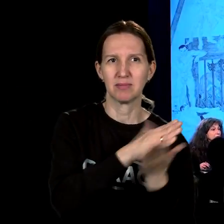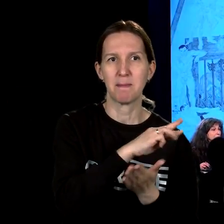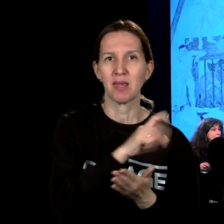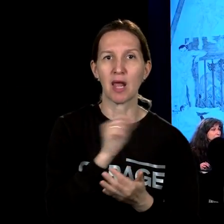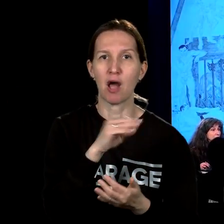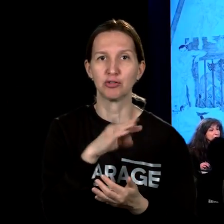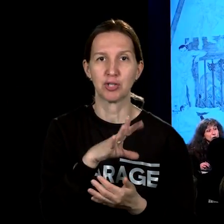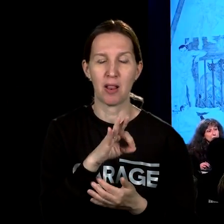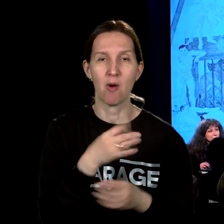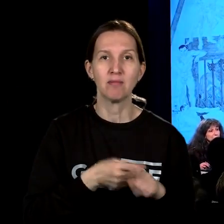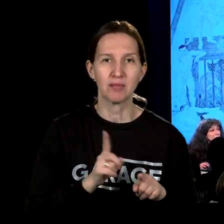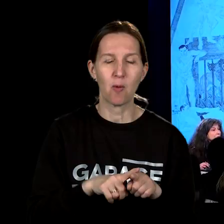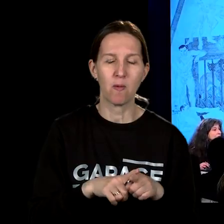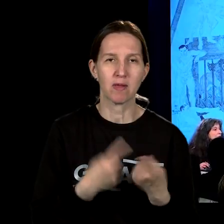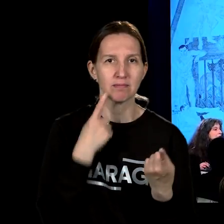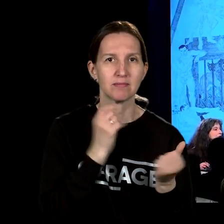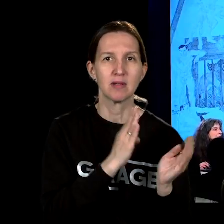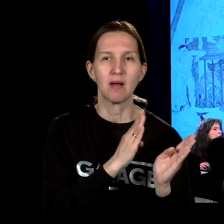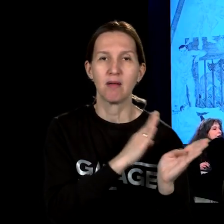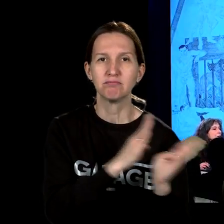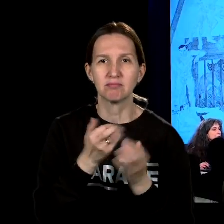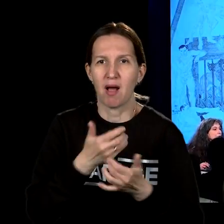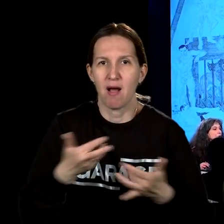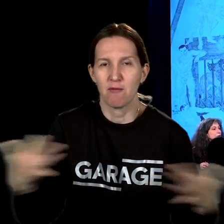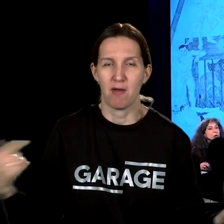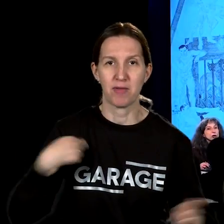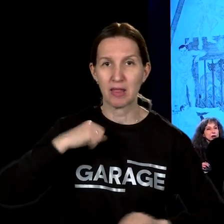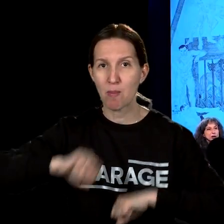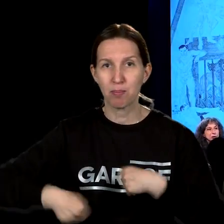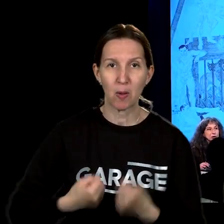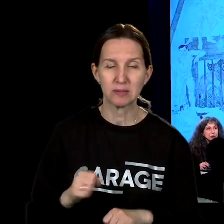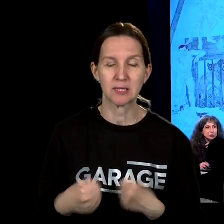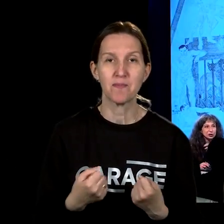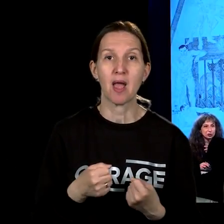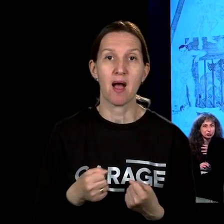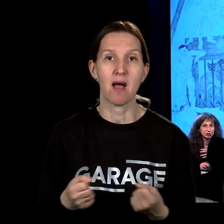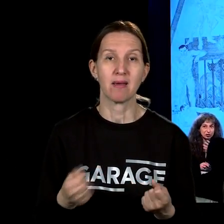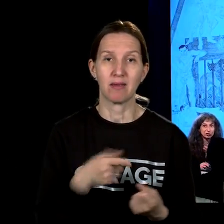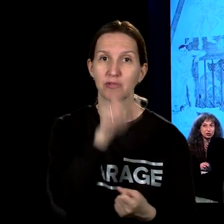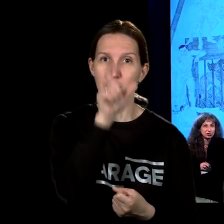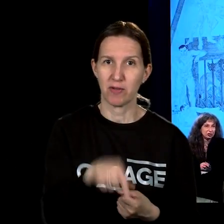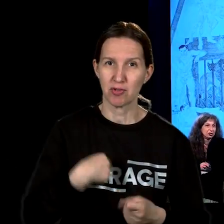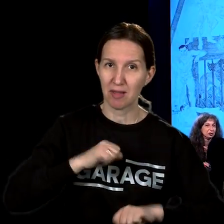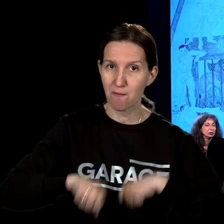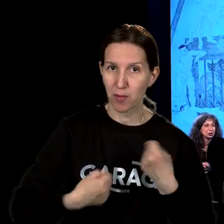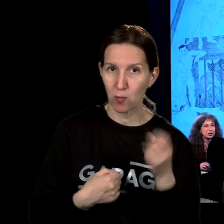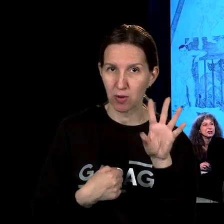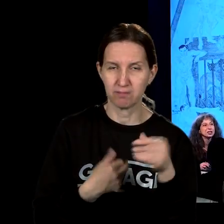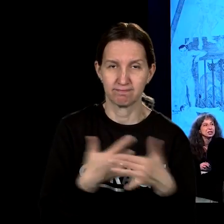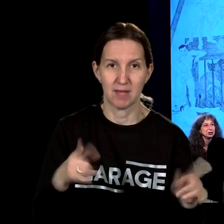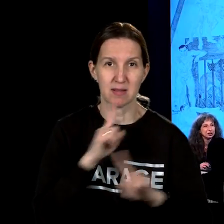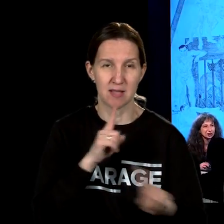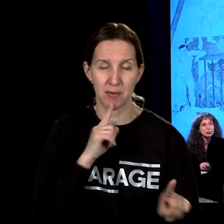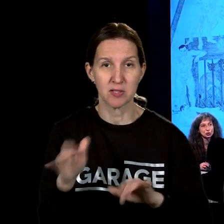вместе с человеческими фигурами разнообразными присутствуют животные, где вот это как бы, где, ну,